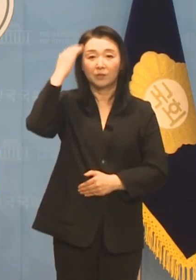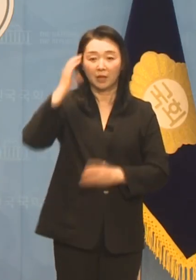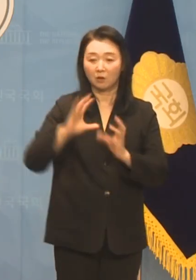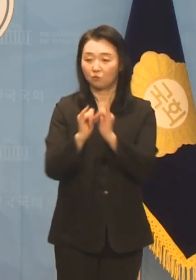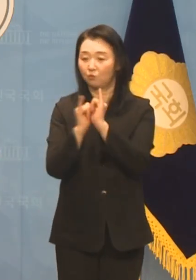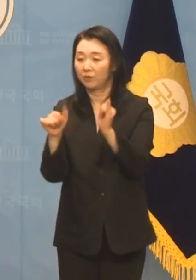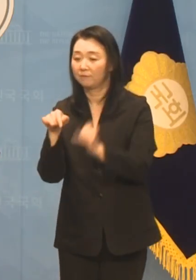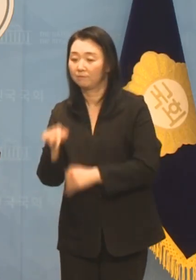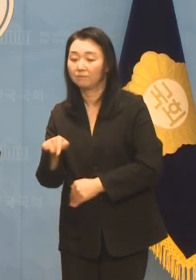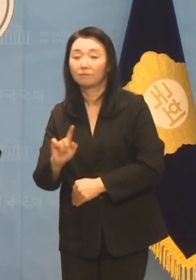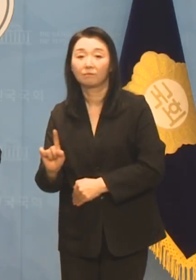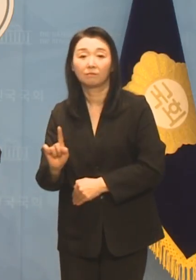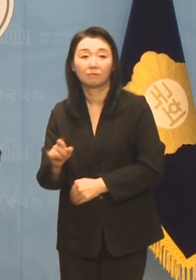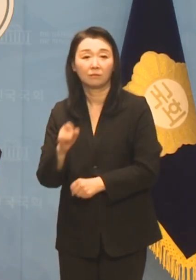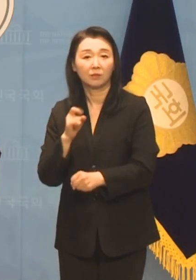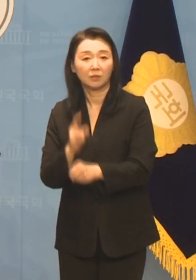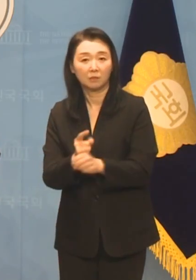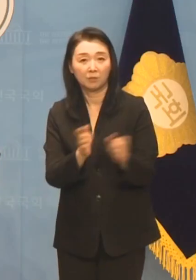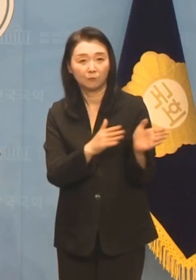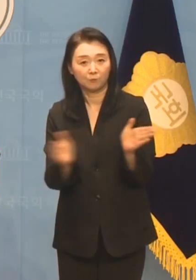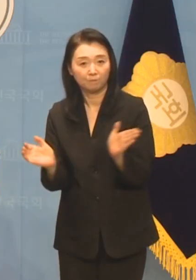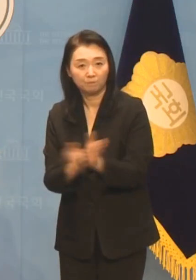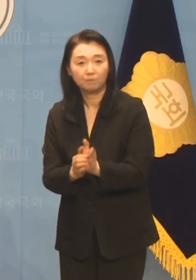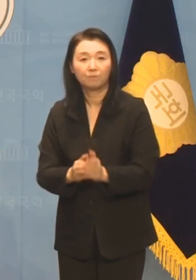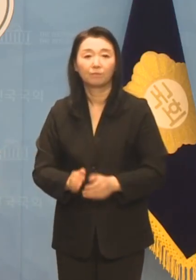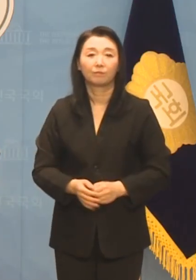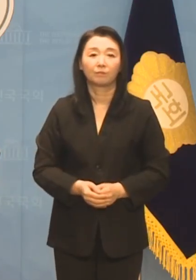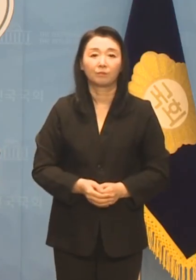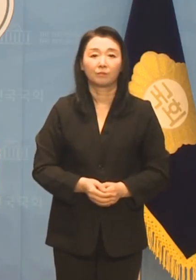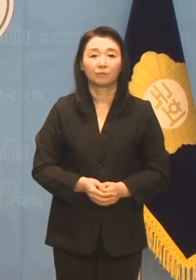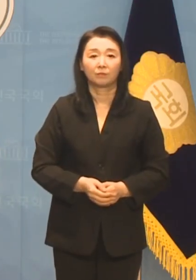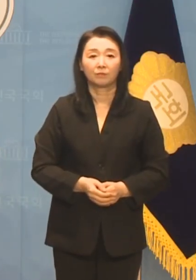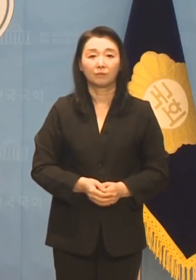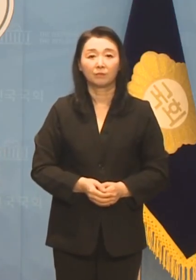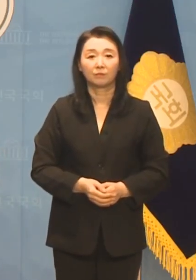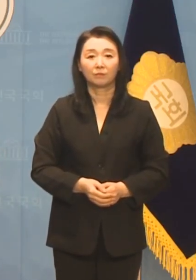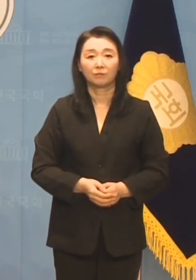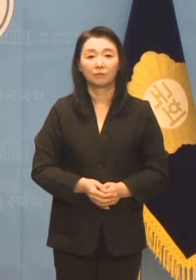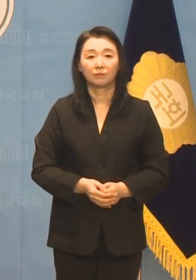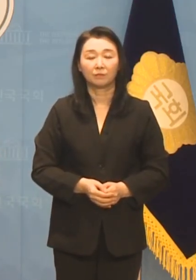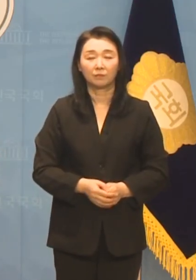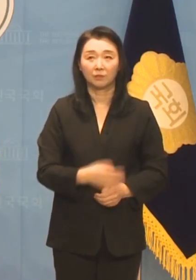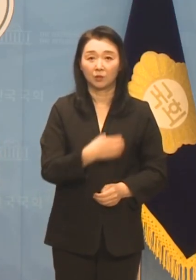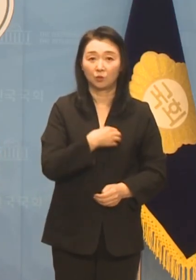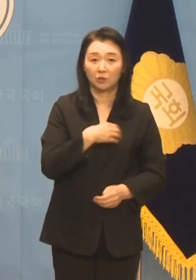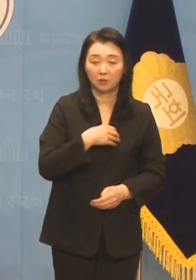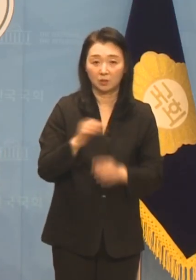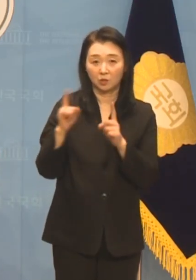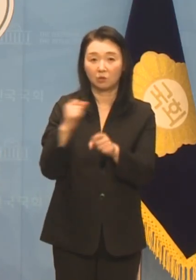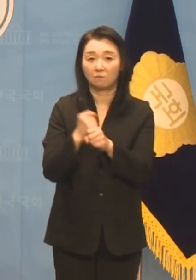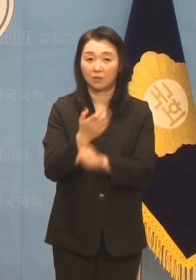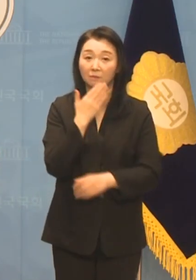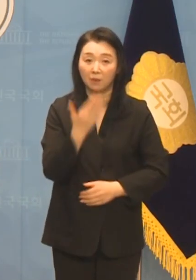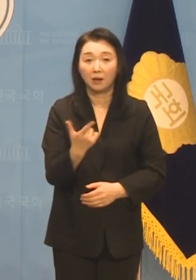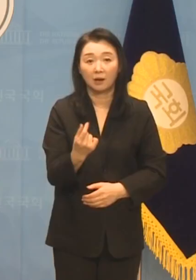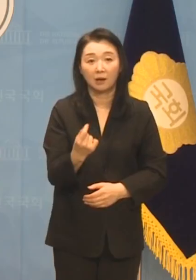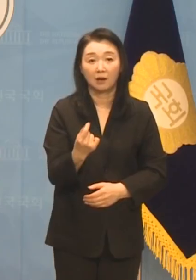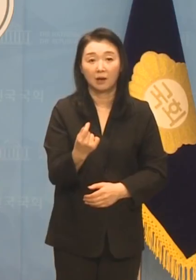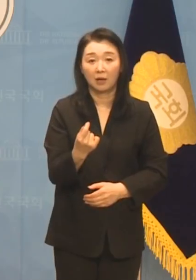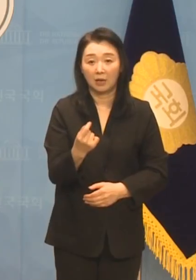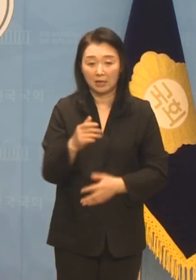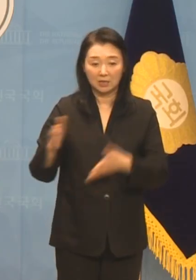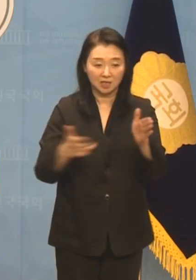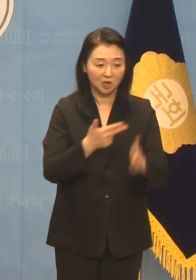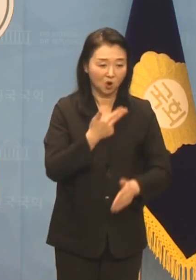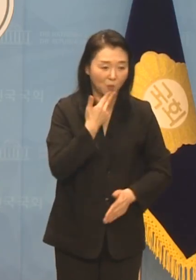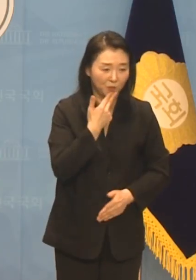대한국민은 이미 준비를 마쳤습니다. 위기를 기회로 만들며 없는 길을